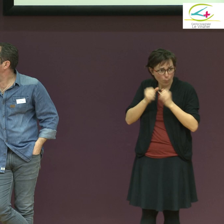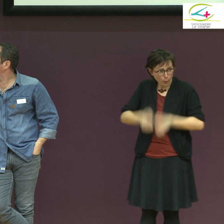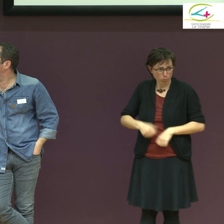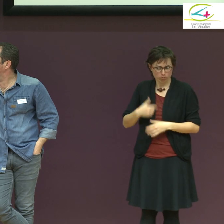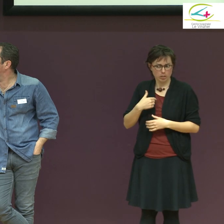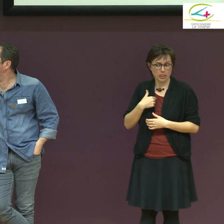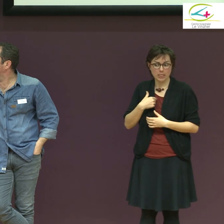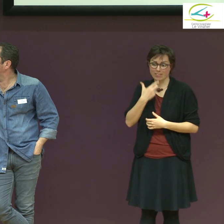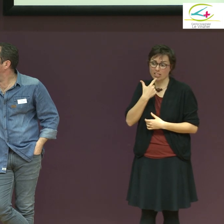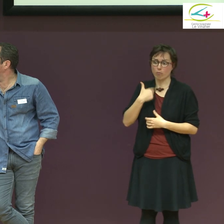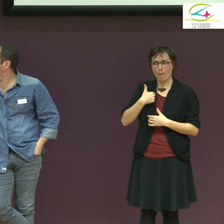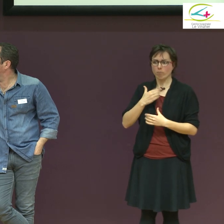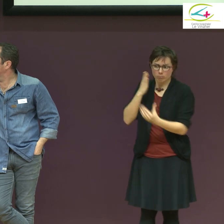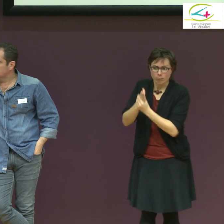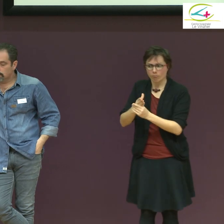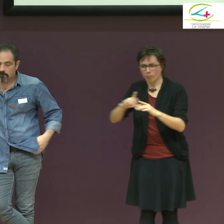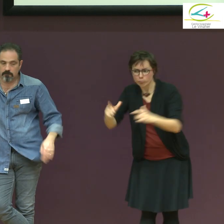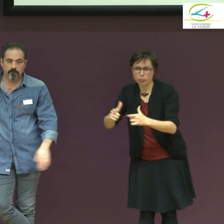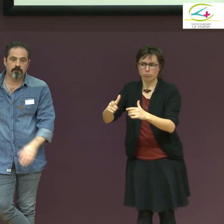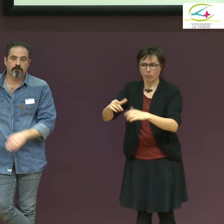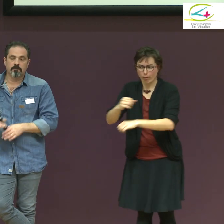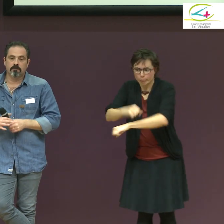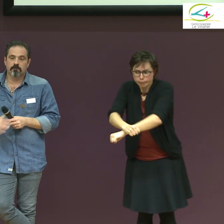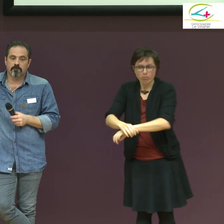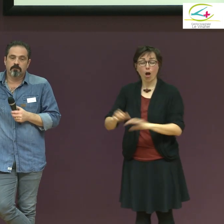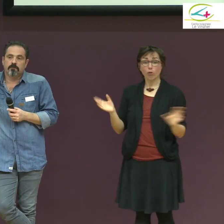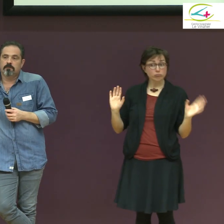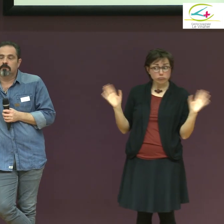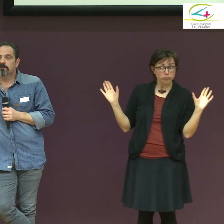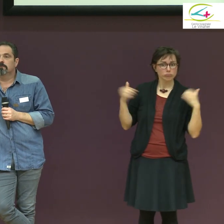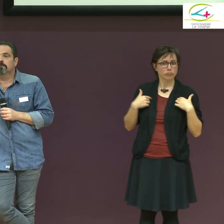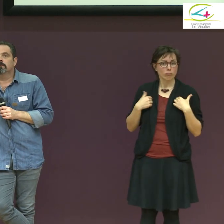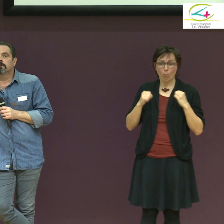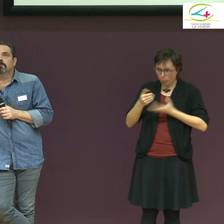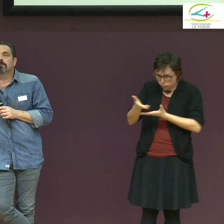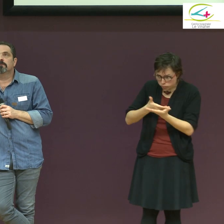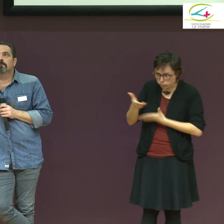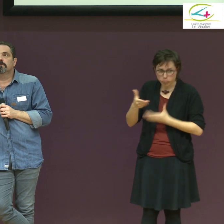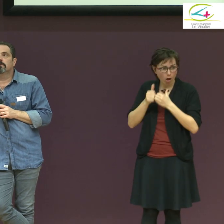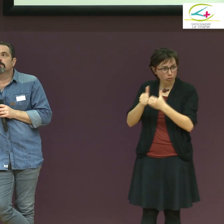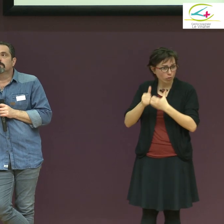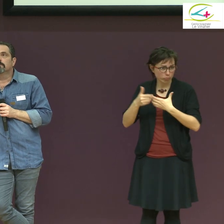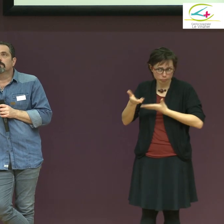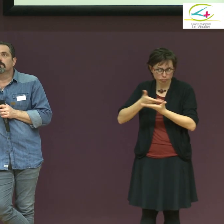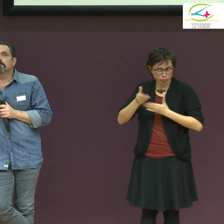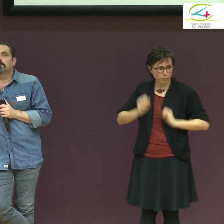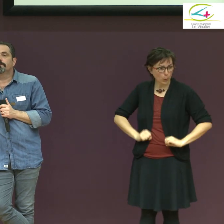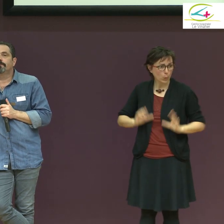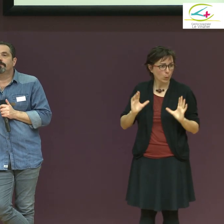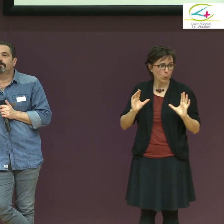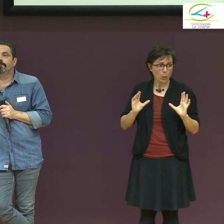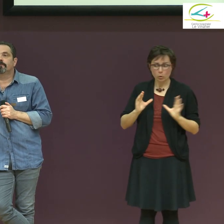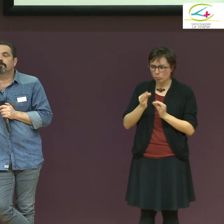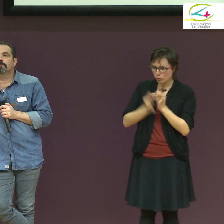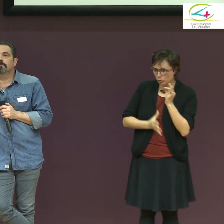passer des choses. D'ailleurs, il va pas se passer des choses affreuses, au contraire. On va pouvoir construire ensemble quelque chose, on va pouvoir essayer de trouver